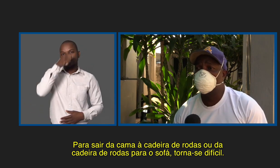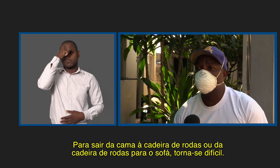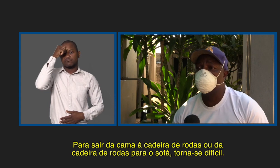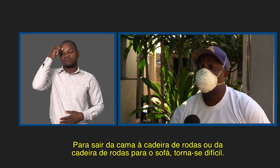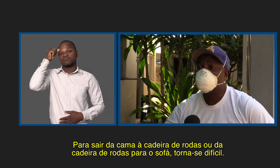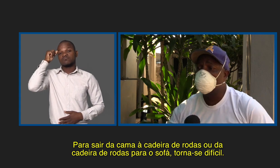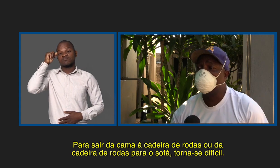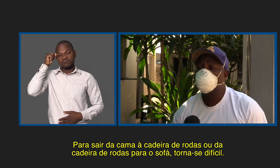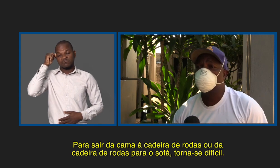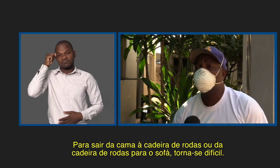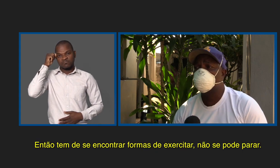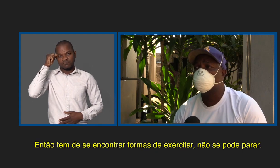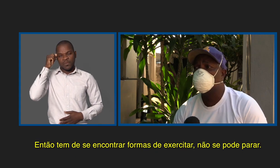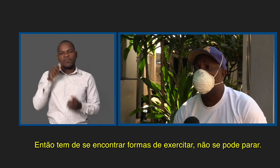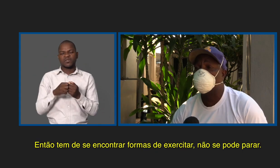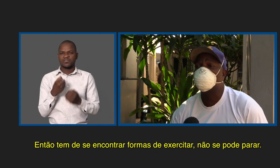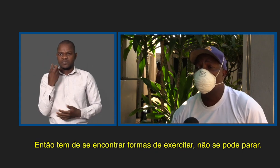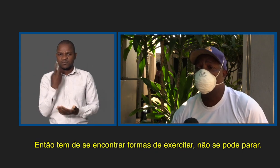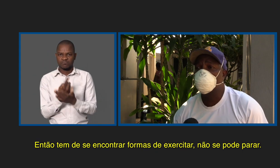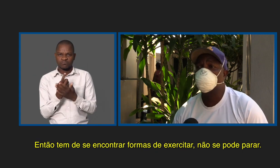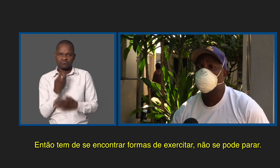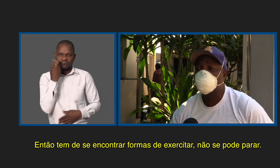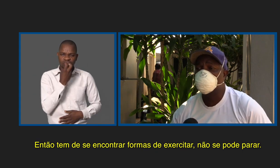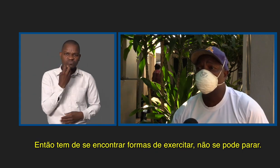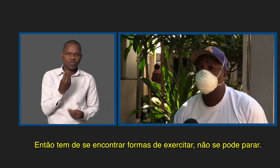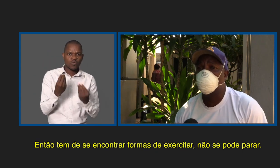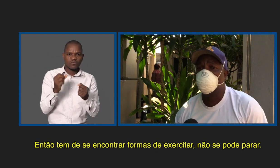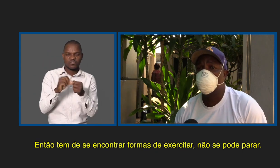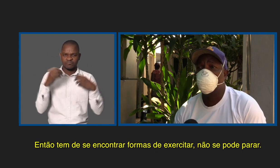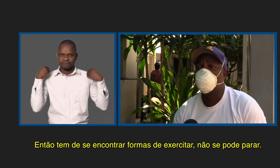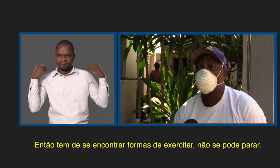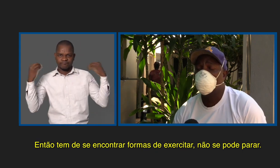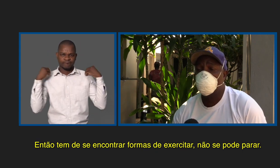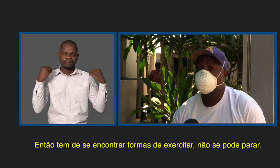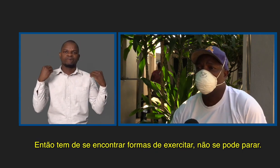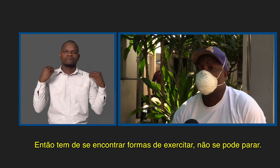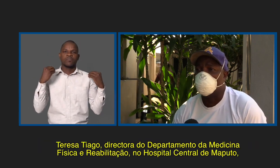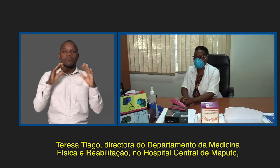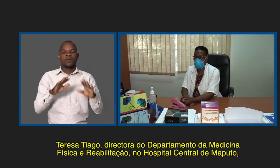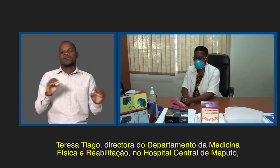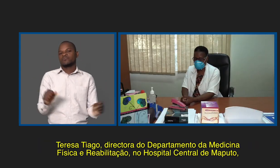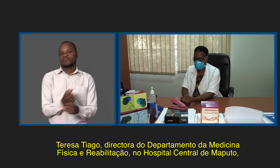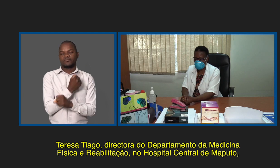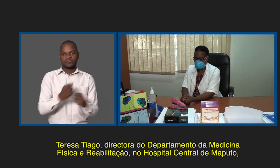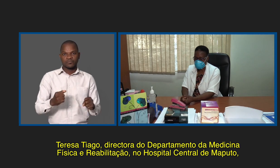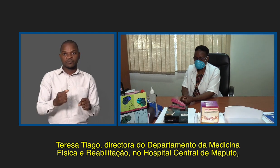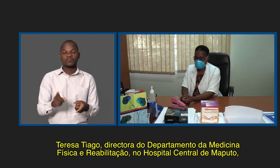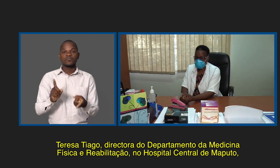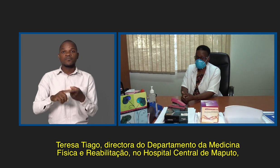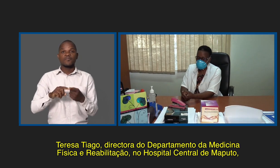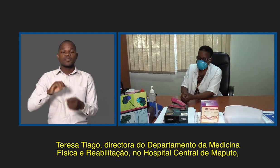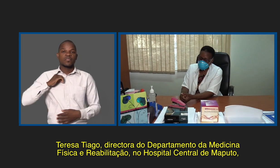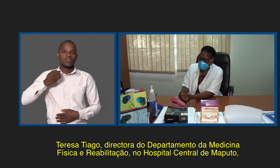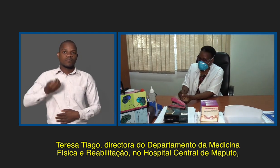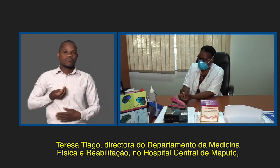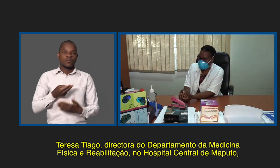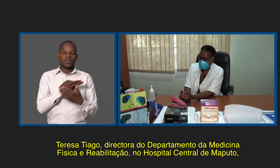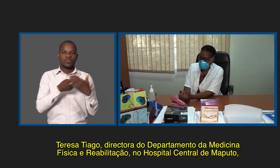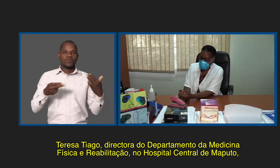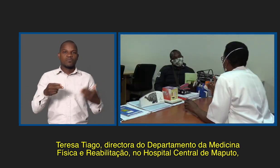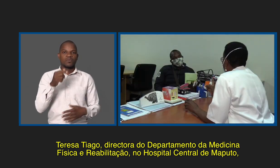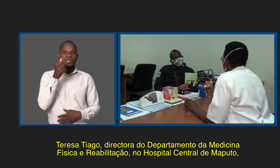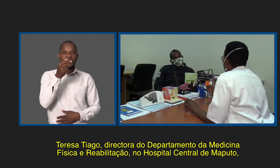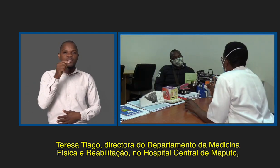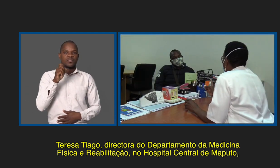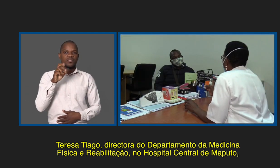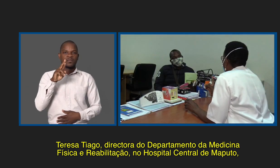torna-se difícil, então tem que se fazer, arranjar uma maneira de se exercitar, como não pode-se parar. Teresa Tiago, diretora do